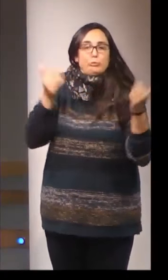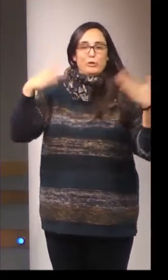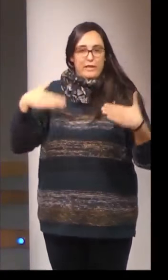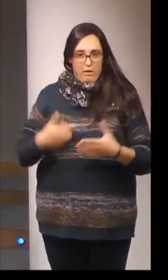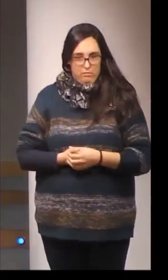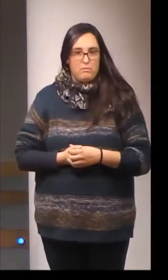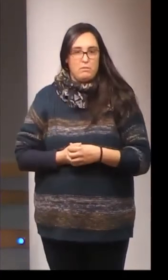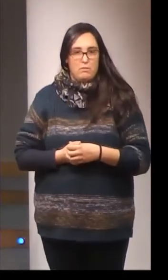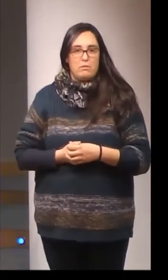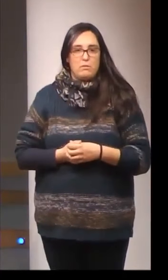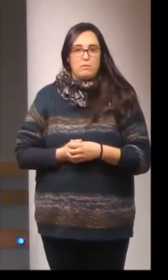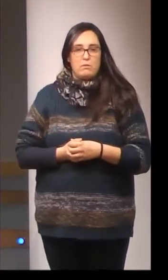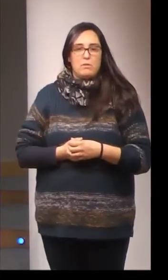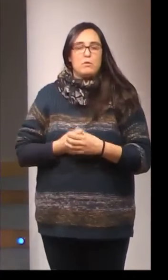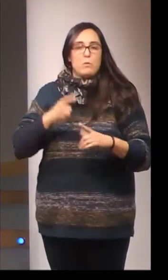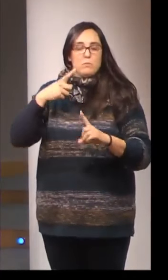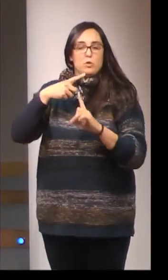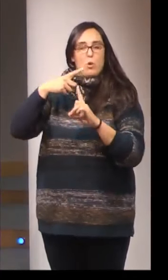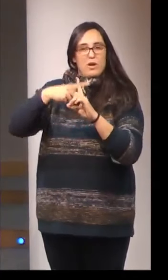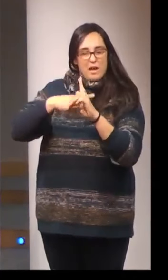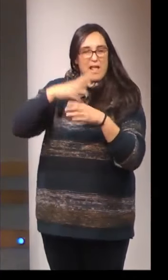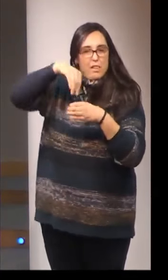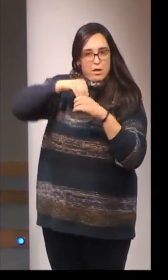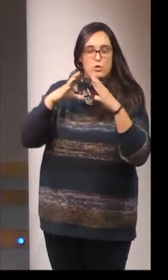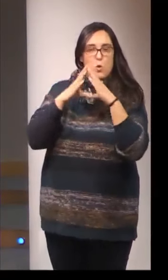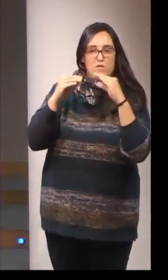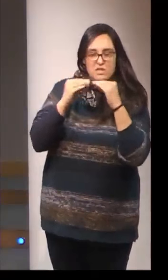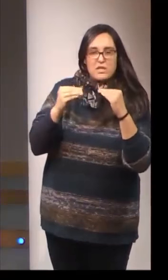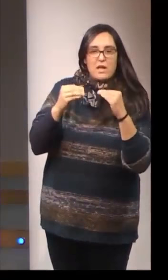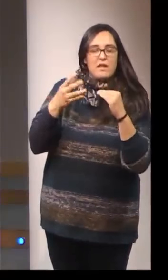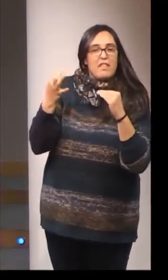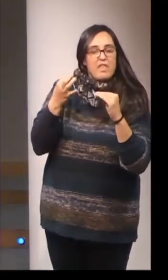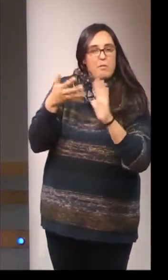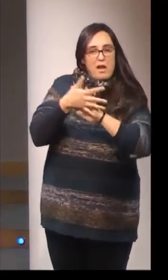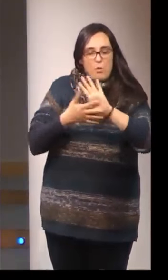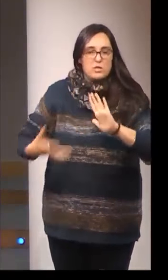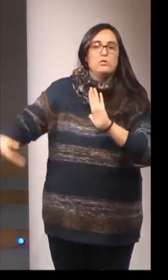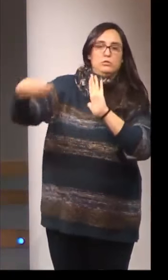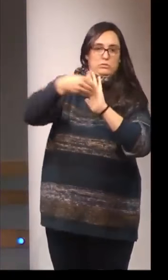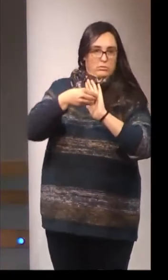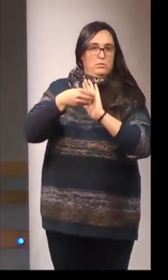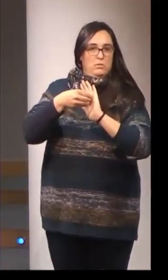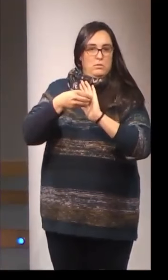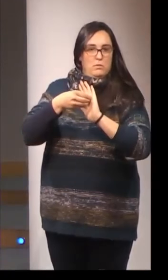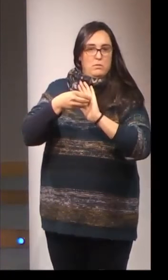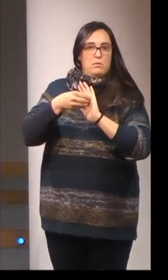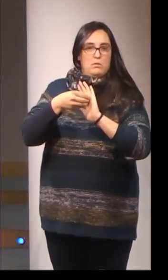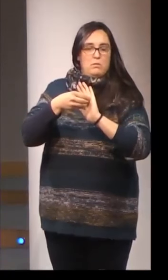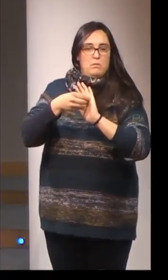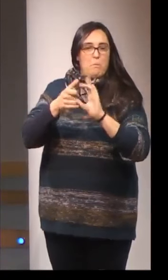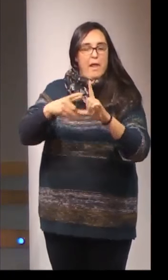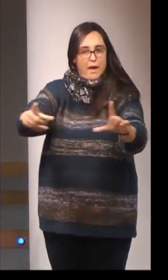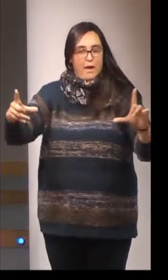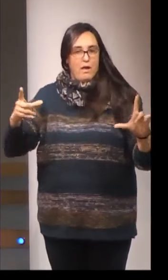en muchas de esas investigaciones no vemos la lengua de signos. Dentro de las universidades tenemos que incluir también